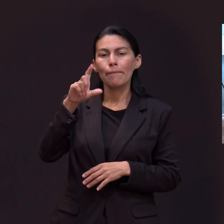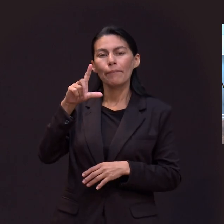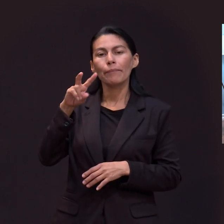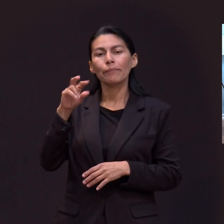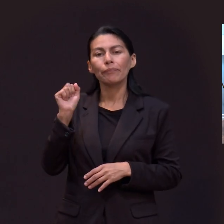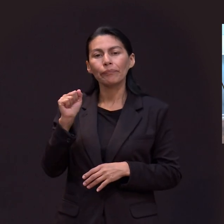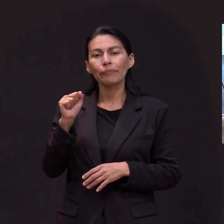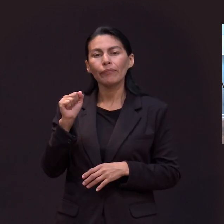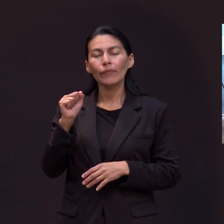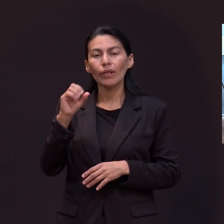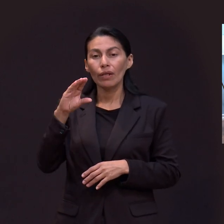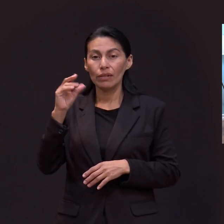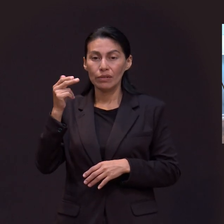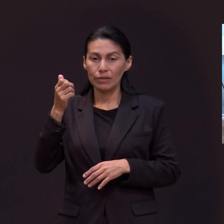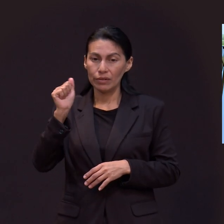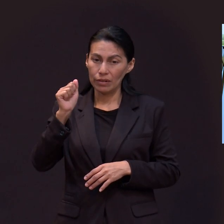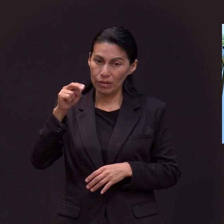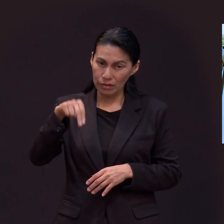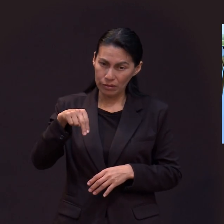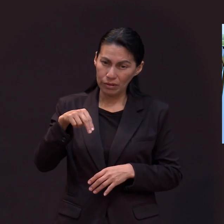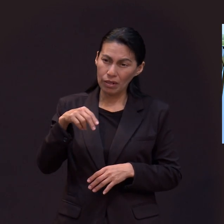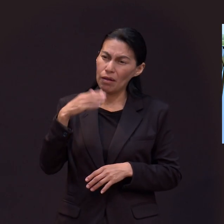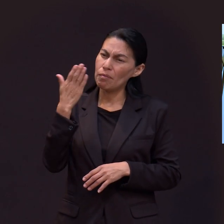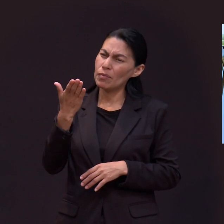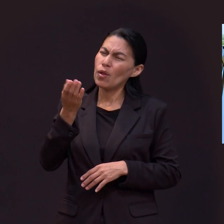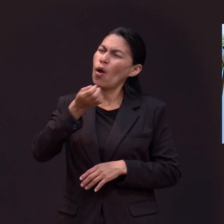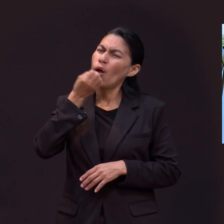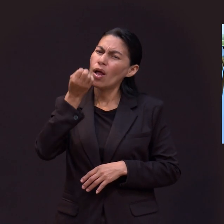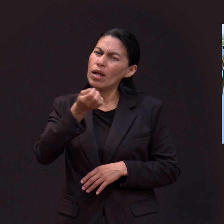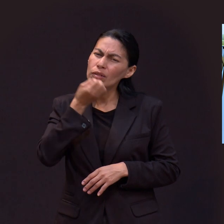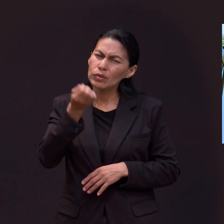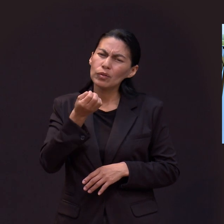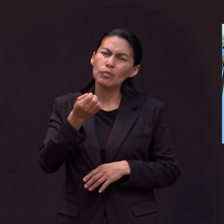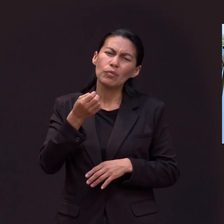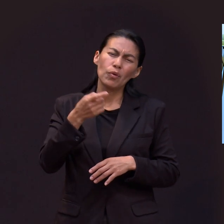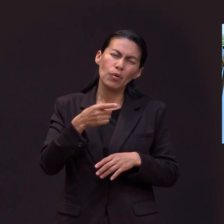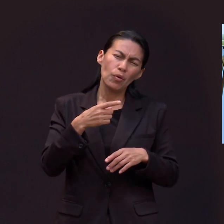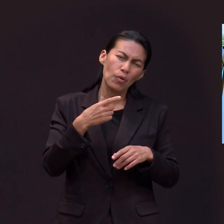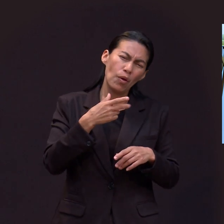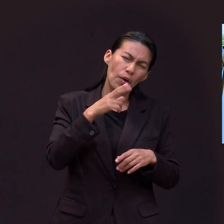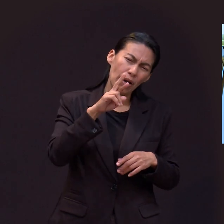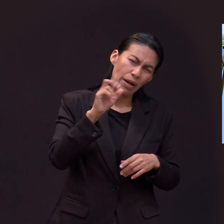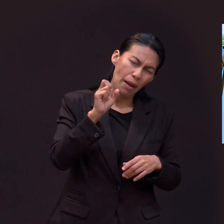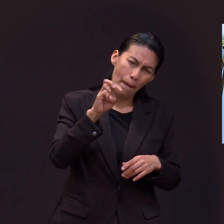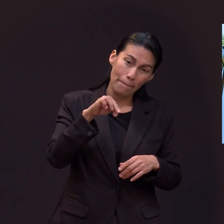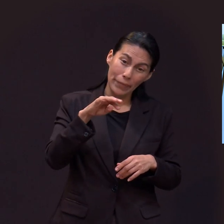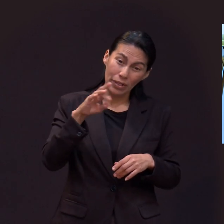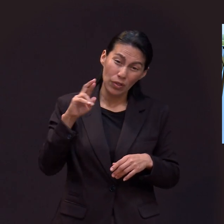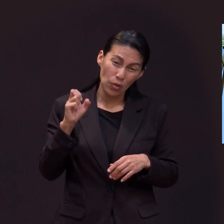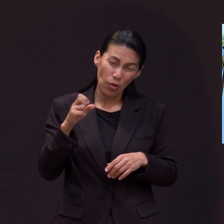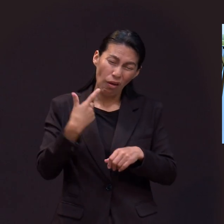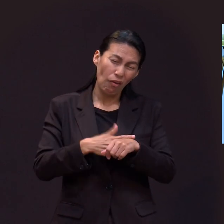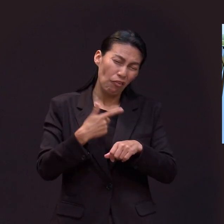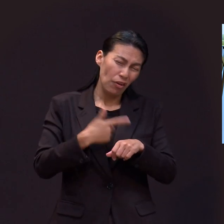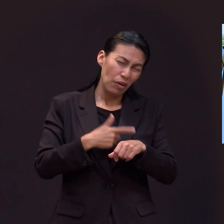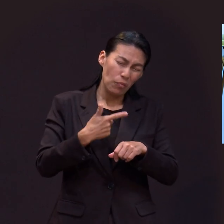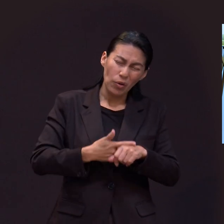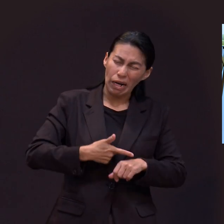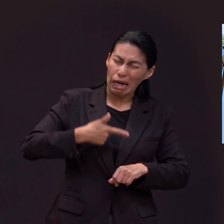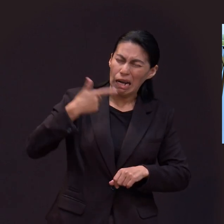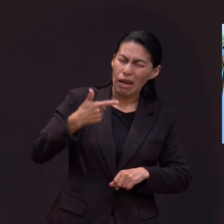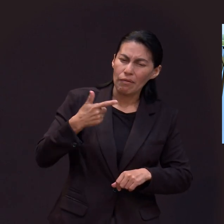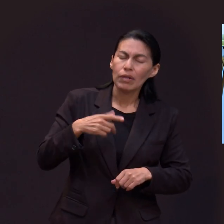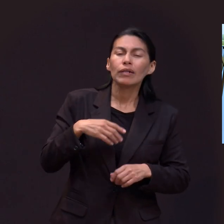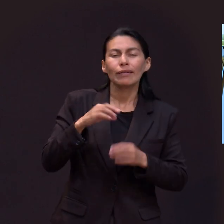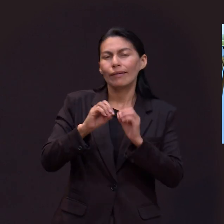buenas noches pido oración por ramiro amaya que está muy grave vamos a estar orando por ramiro melba